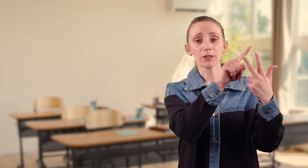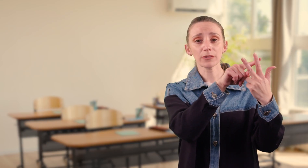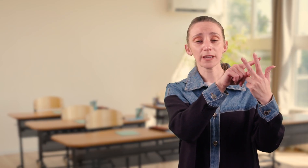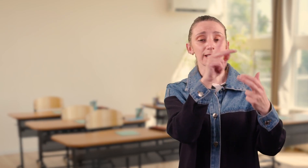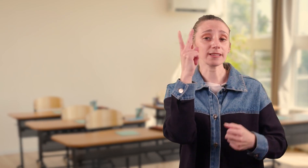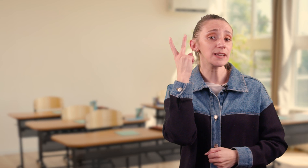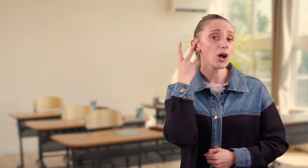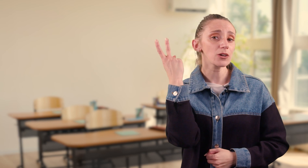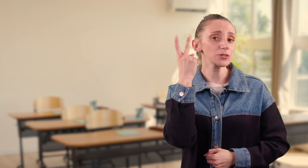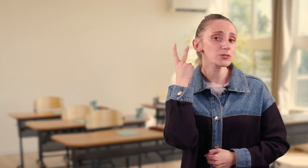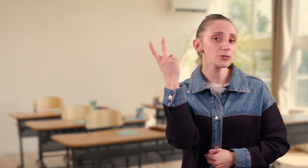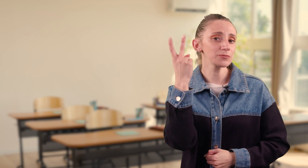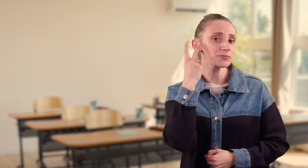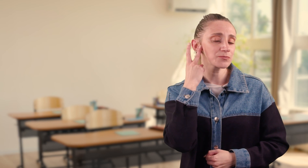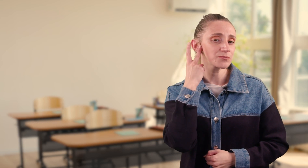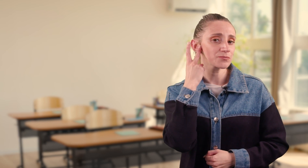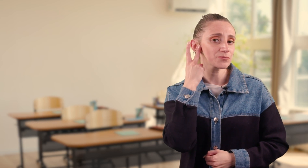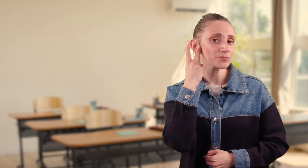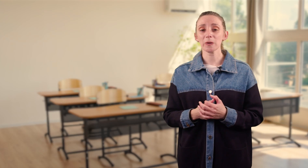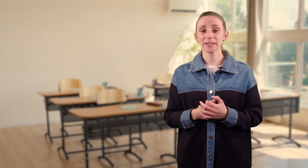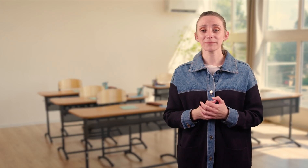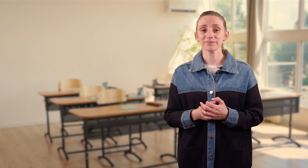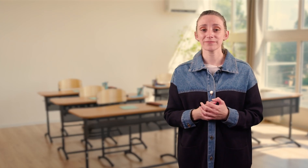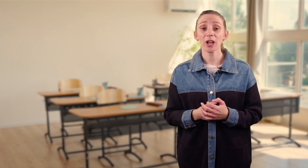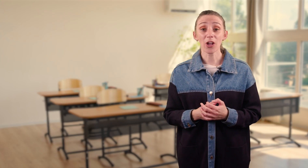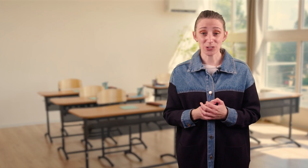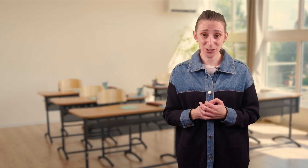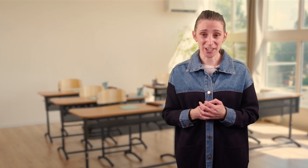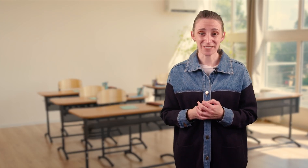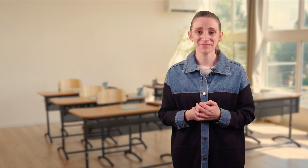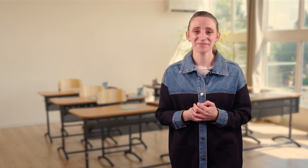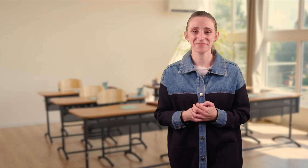suivants étaient entendants. Ok, j'enchaîne.